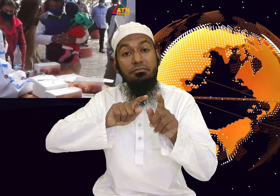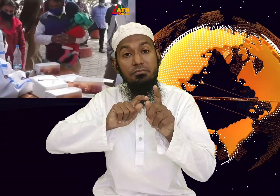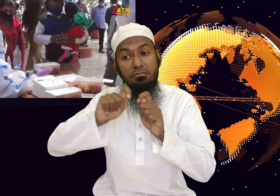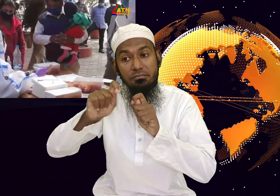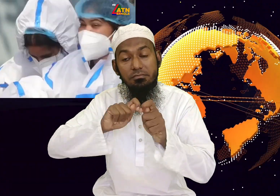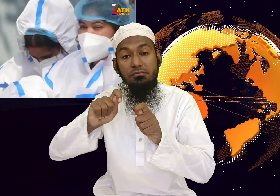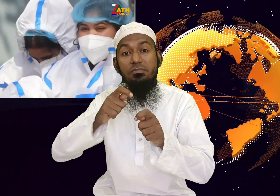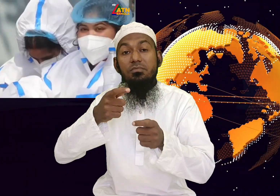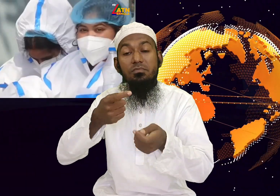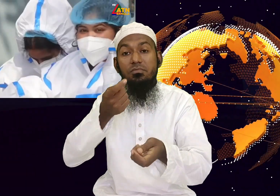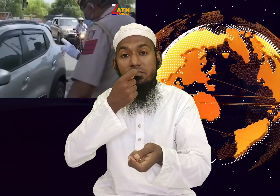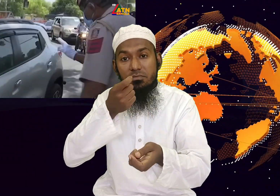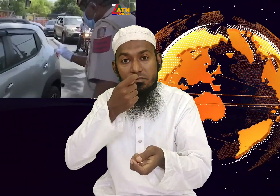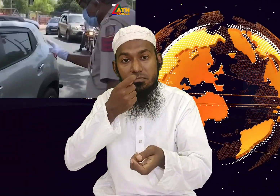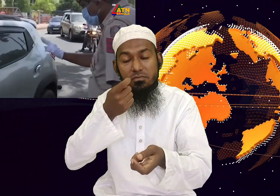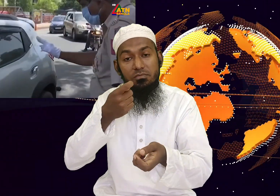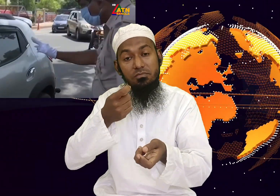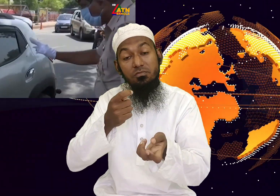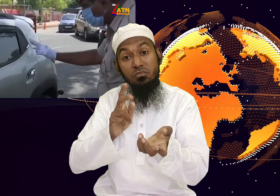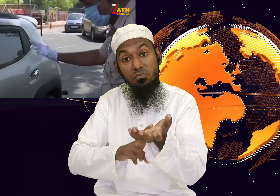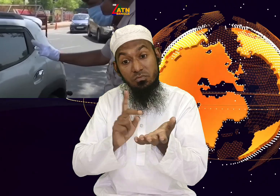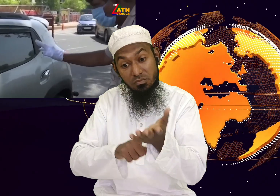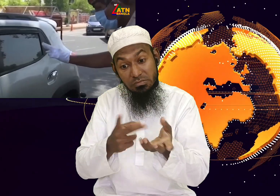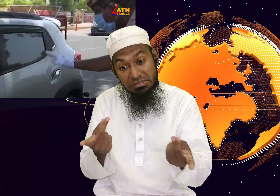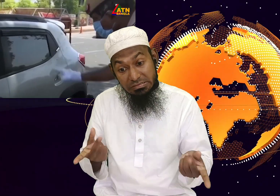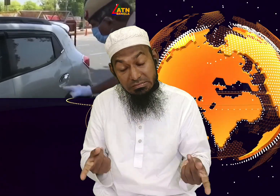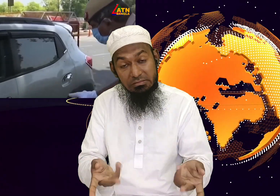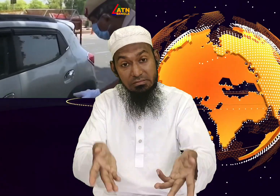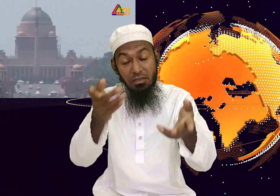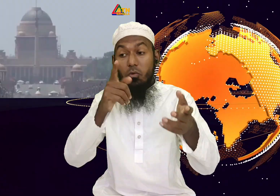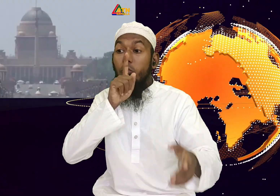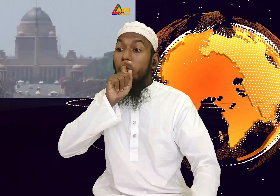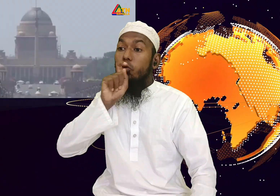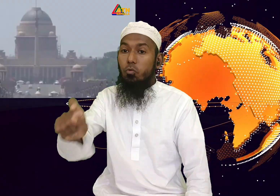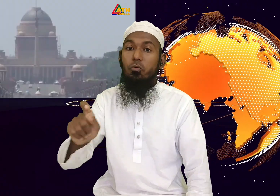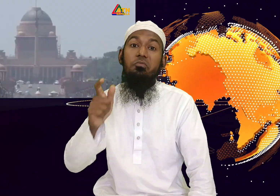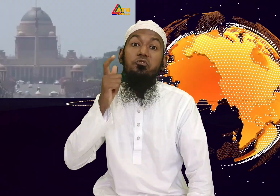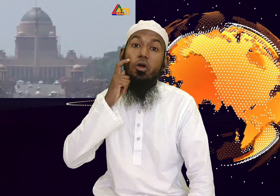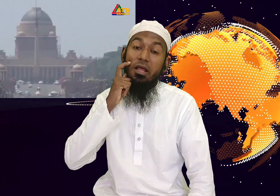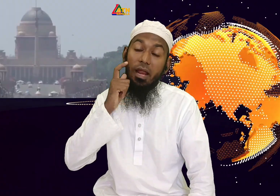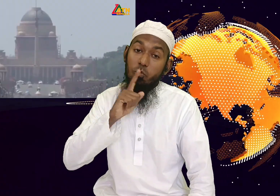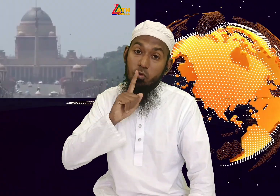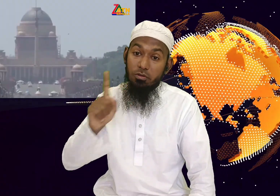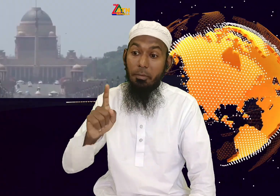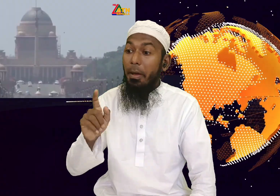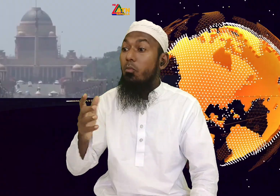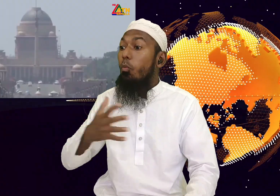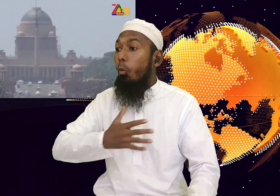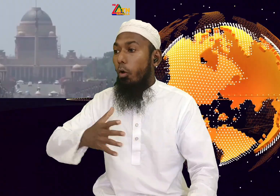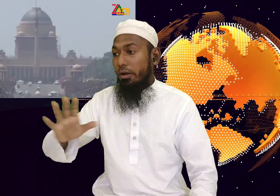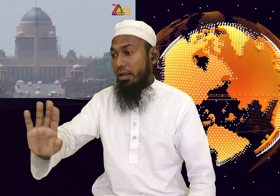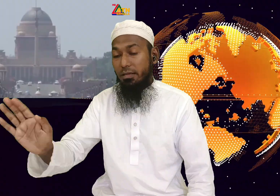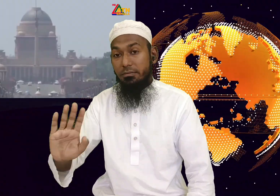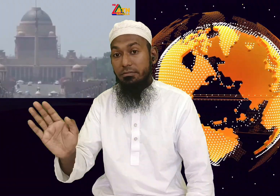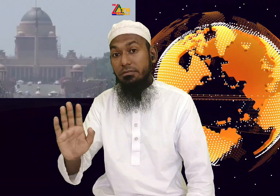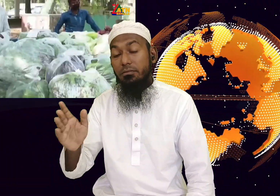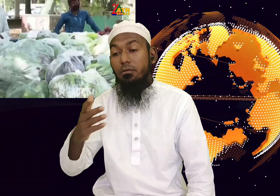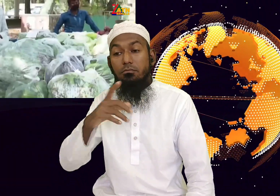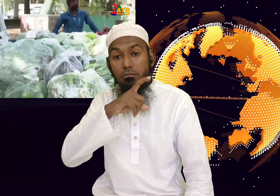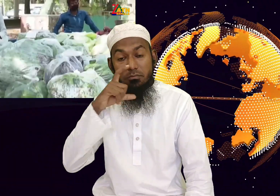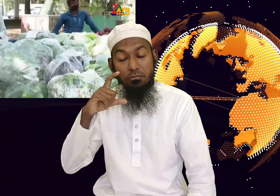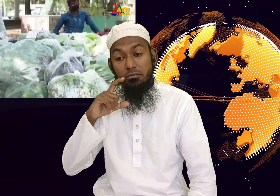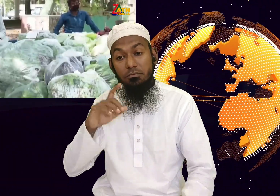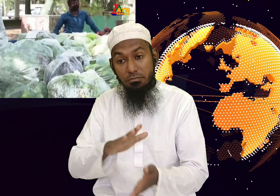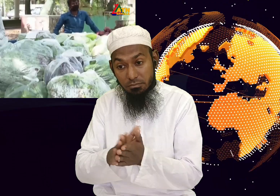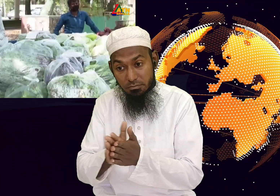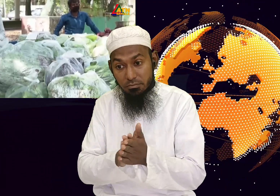জোরদার করতে নির্দেশ দিয়েছে রাজ্য সরকার। সাধারণ মানুষকে আতঙ্কিত না হয়ে স্বাস্থ্যবিধি মেনে চলার আহ্বান জানিয়েছে কর্তৃপক্ষ।